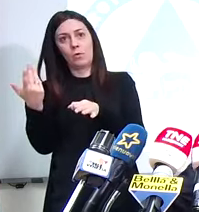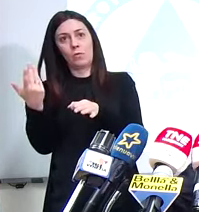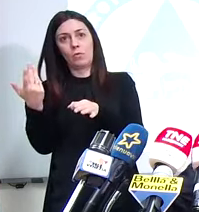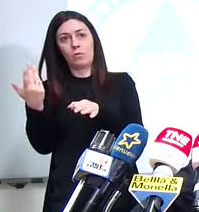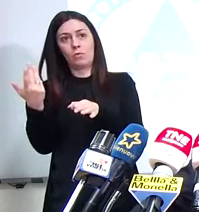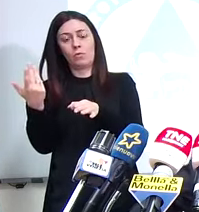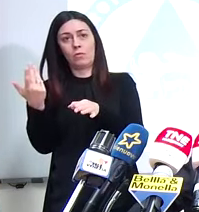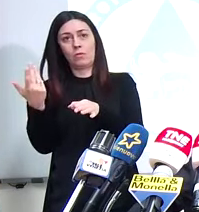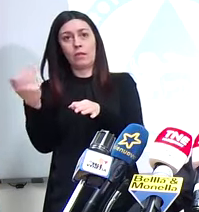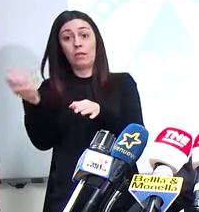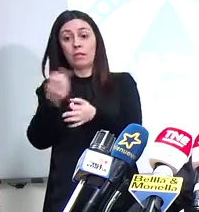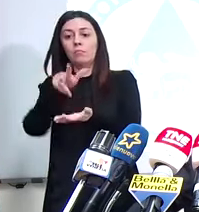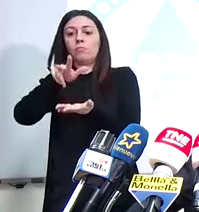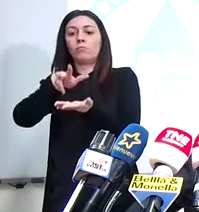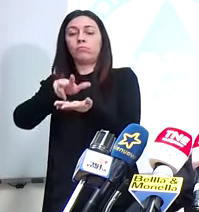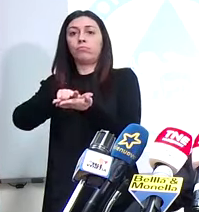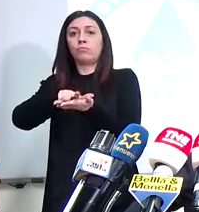nulla